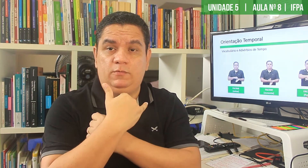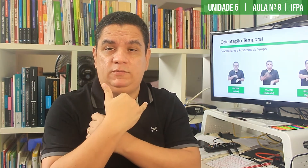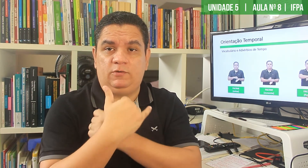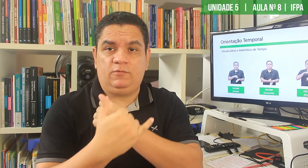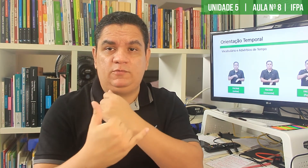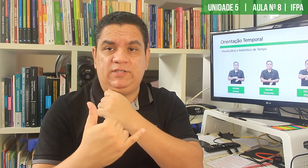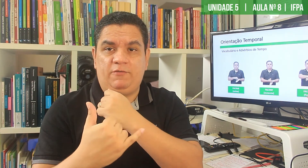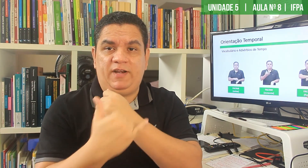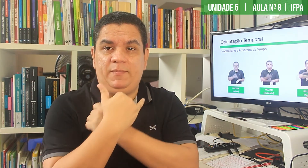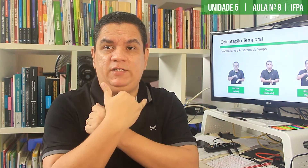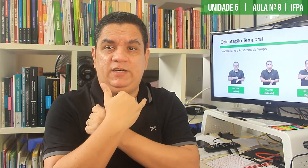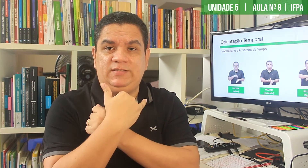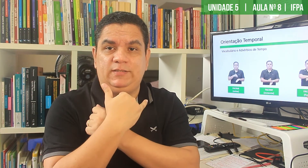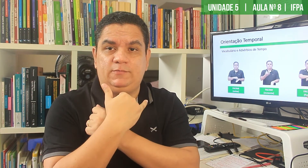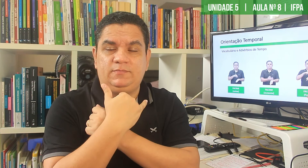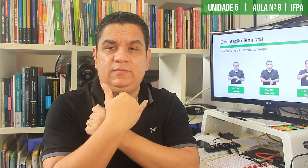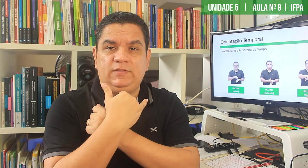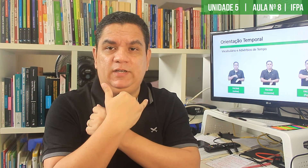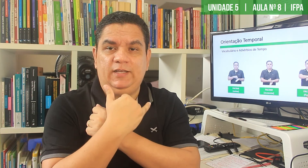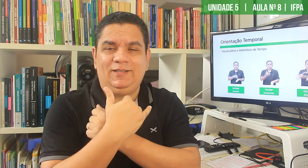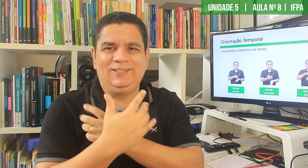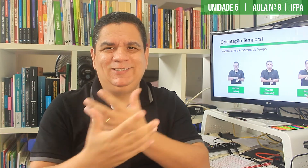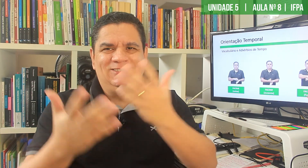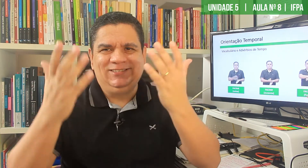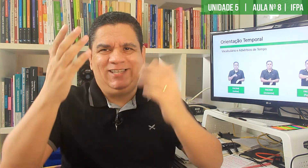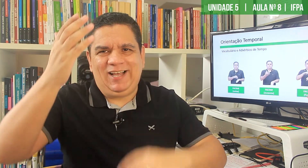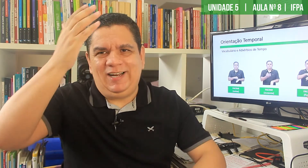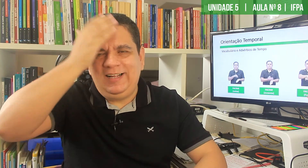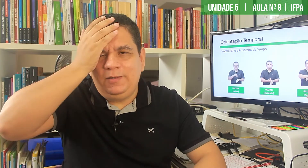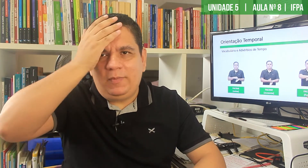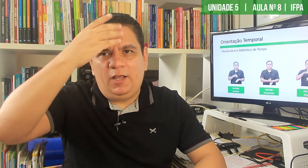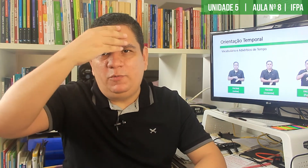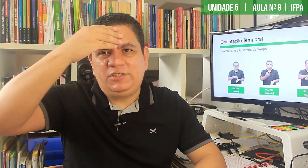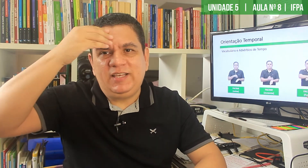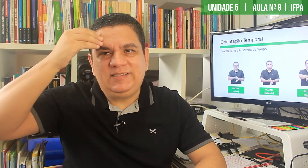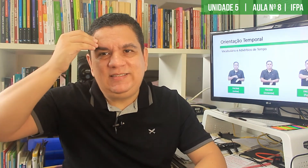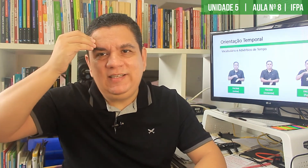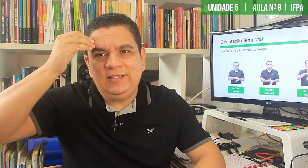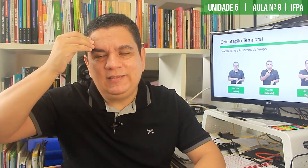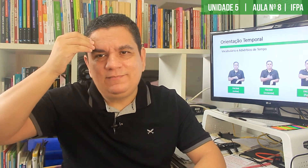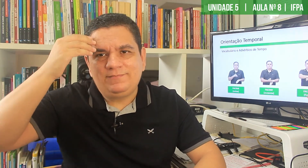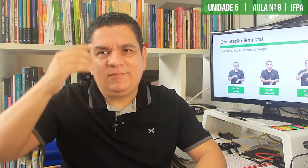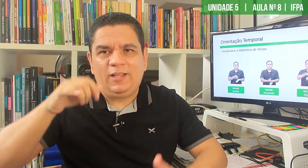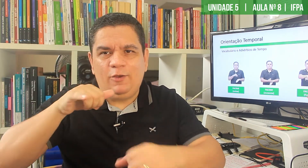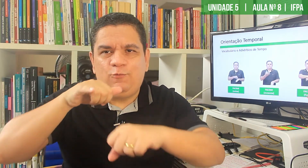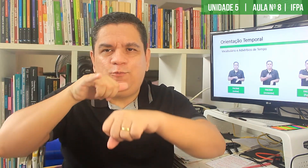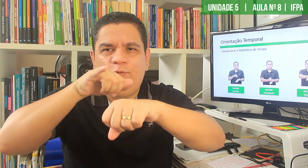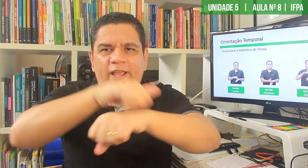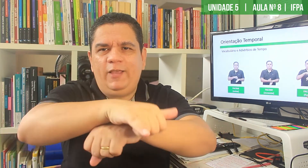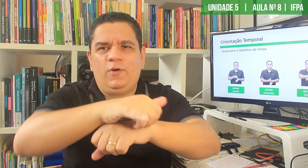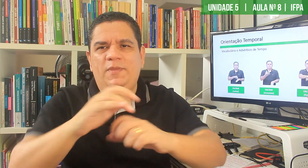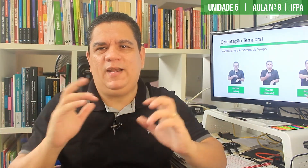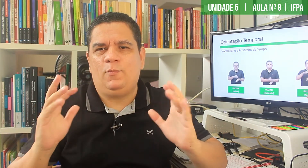então o sinal vem na minha direção, né? Caramba, eu esqueci, eu furei com a minha